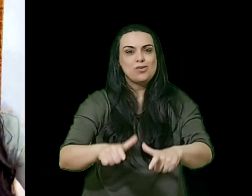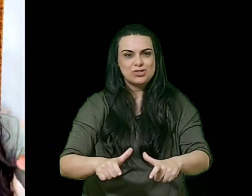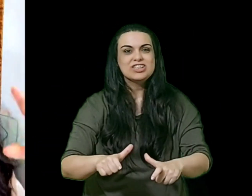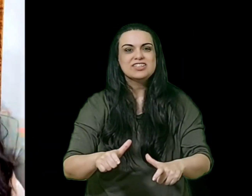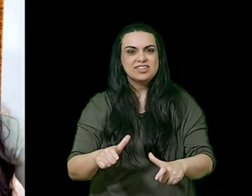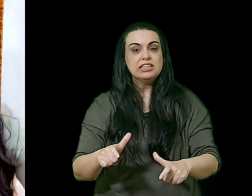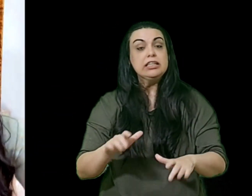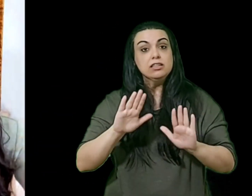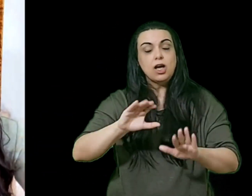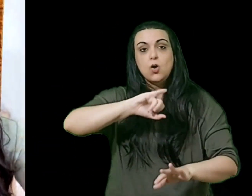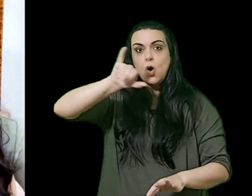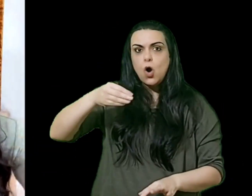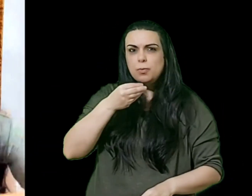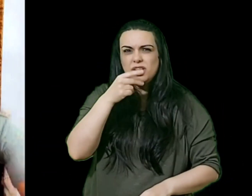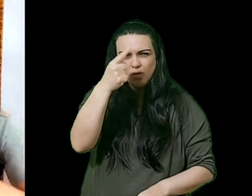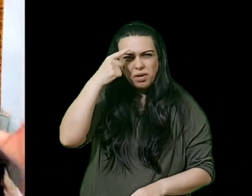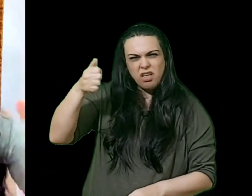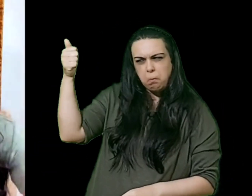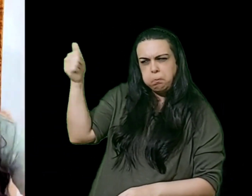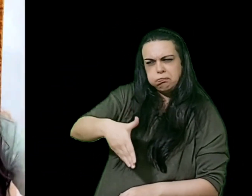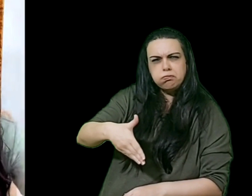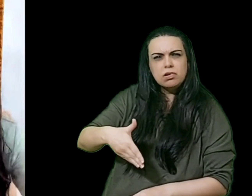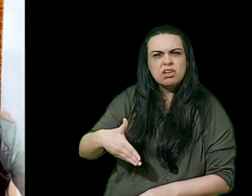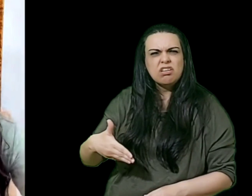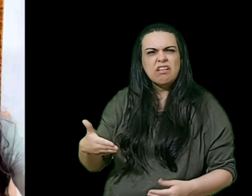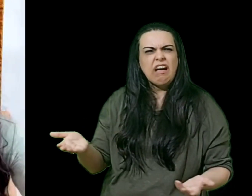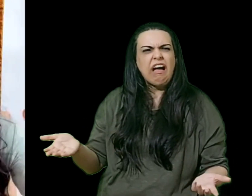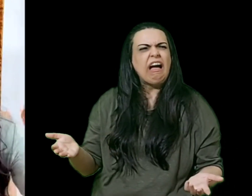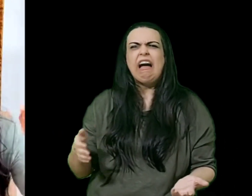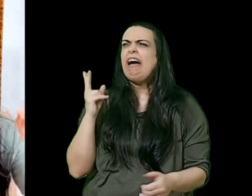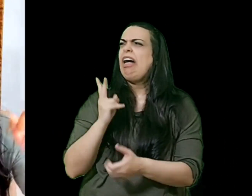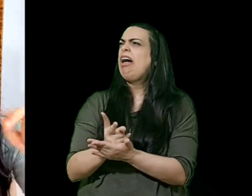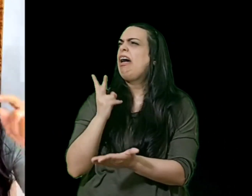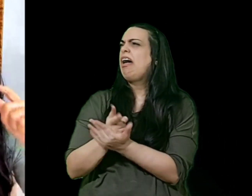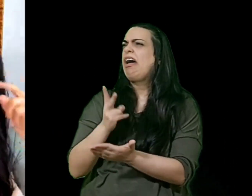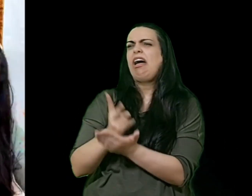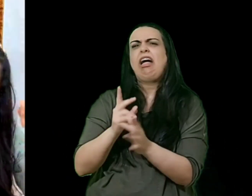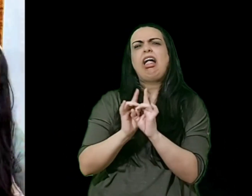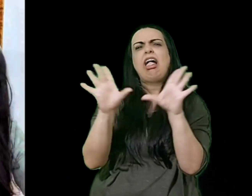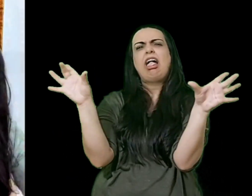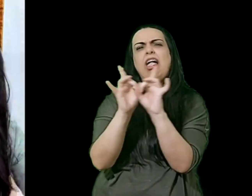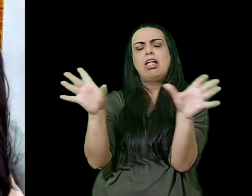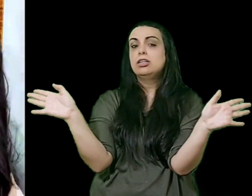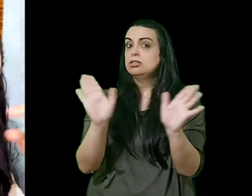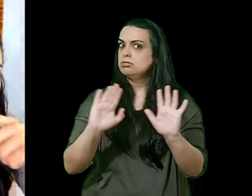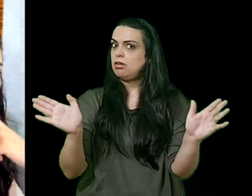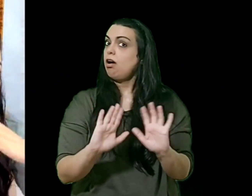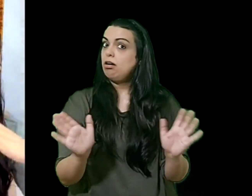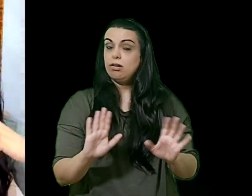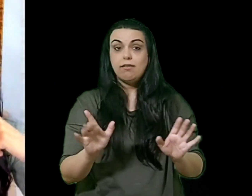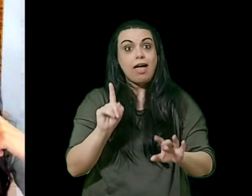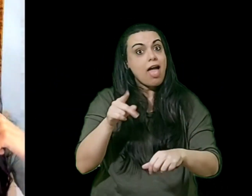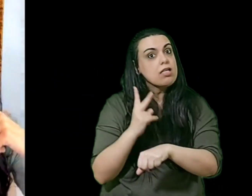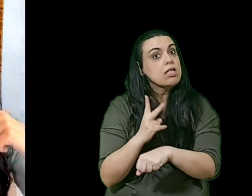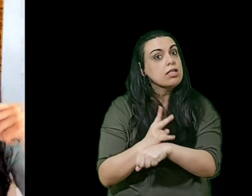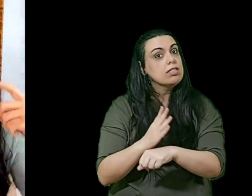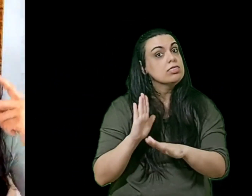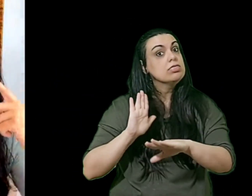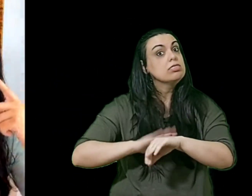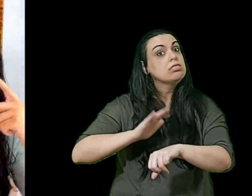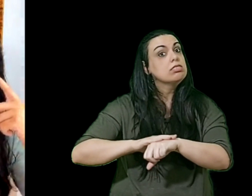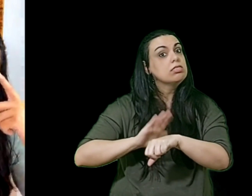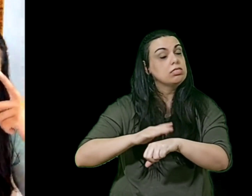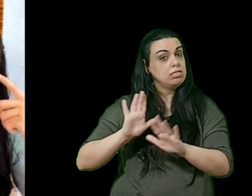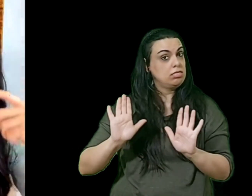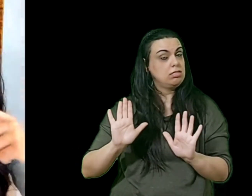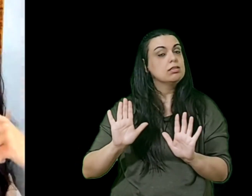considere oportunidade qualquer coisa, nem como algo que está aberto o tempo todo. Pensando sobre isso hoje também, me